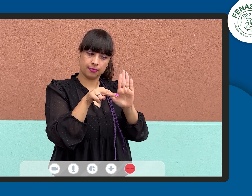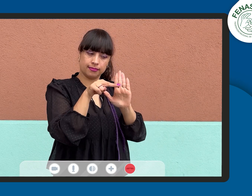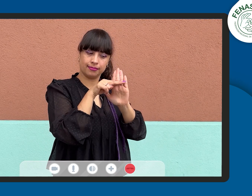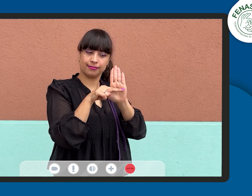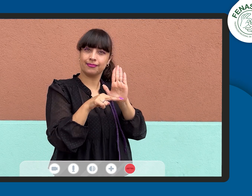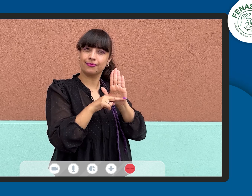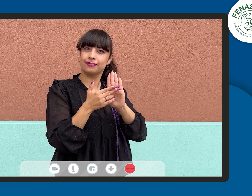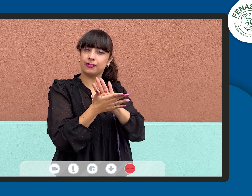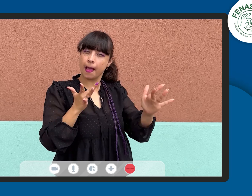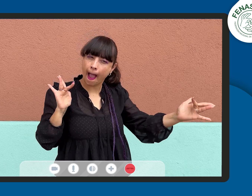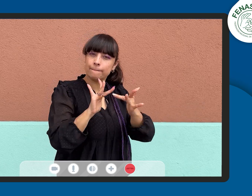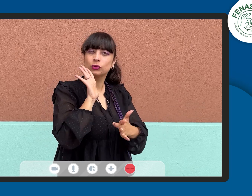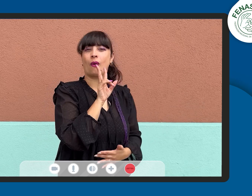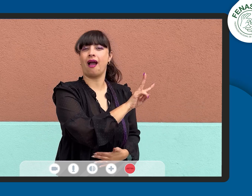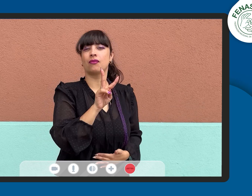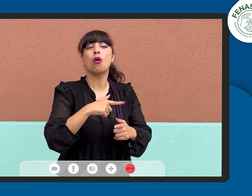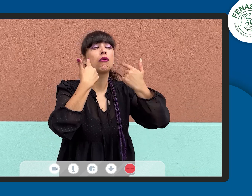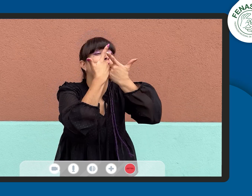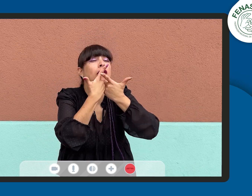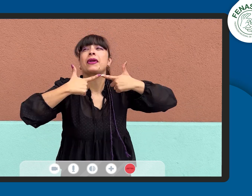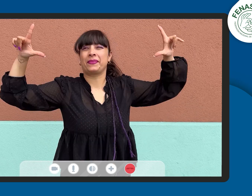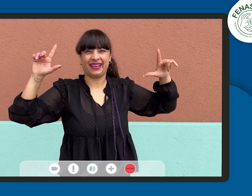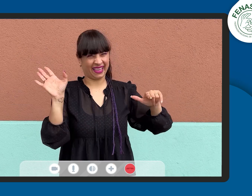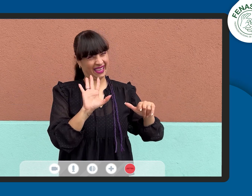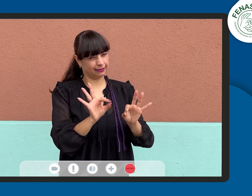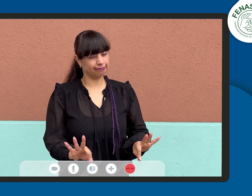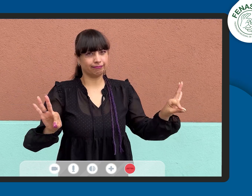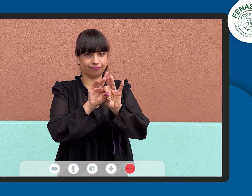debemos ajustarnos a los parámetros de visual vernacular, porque no se hace de manera